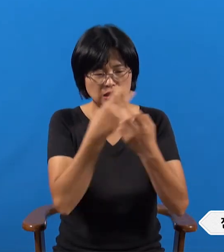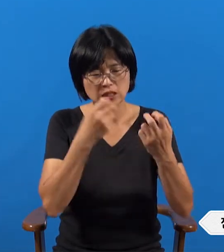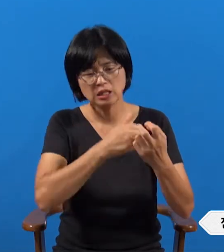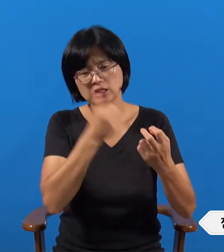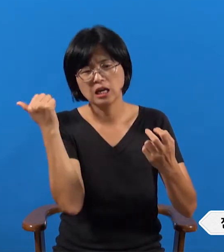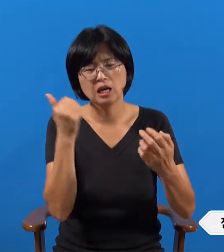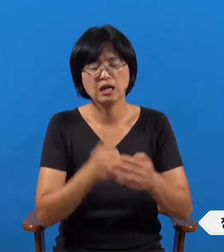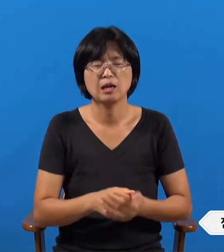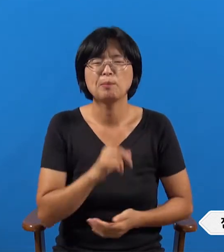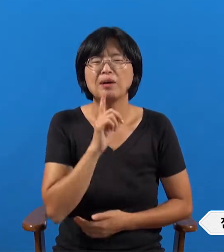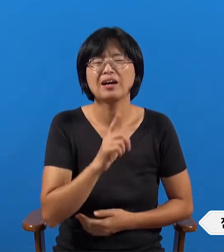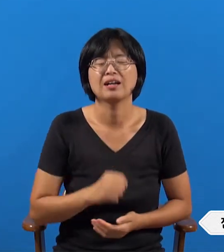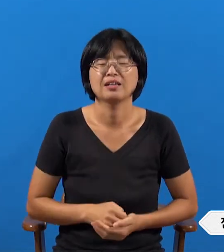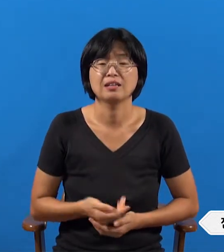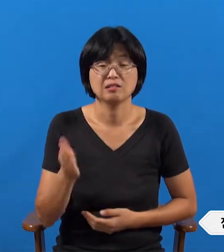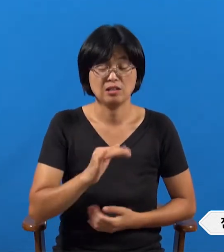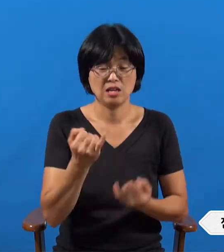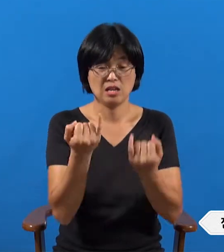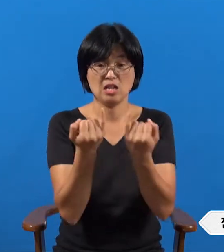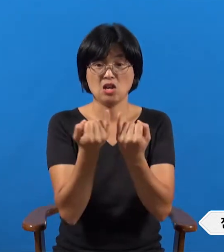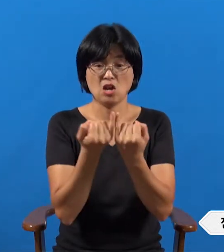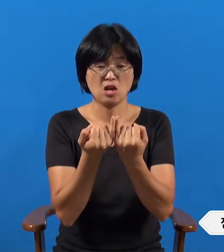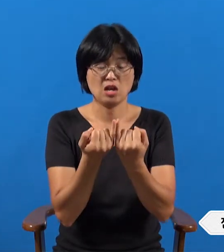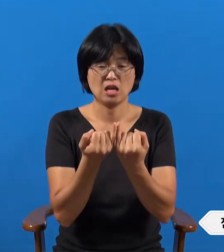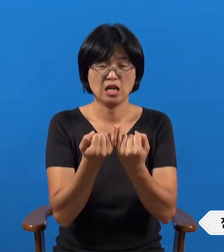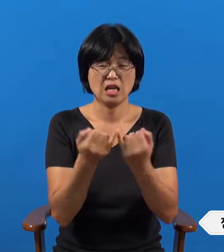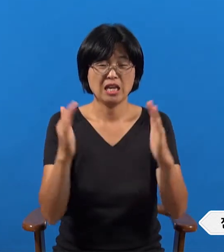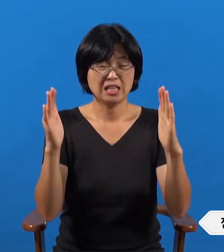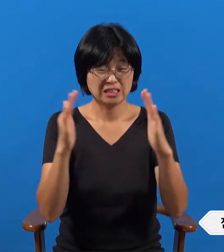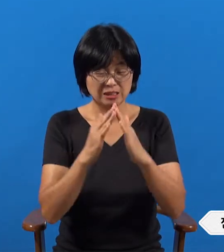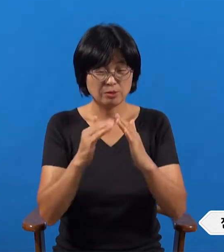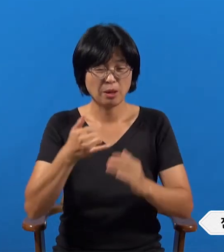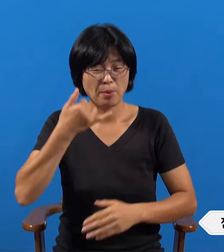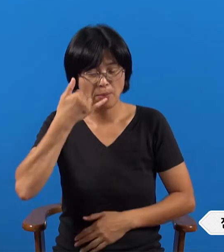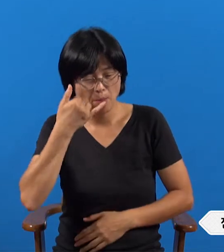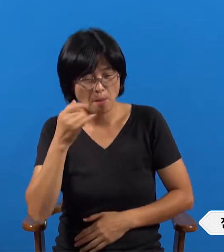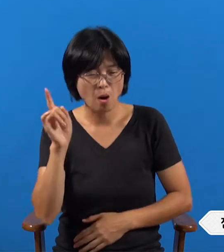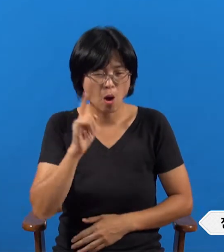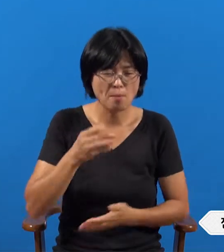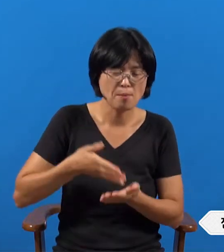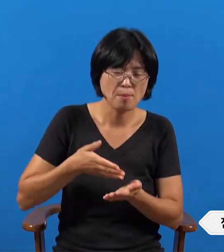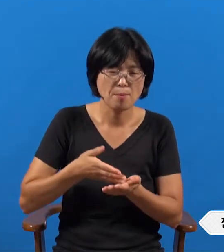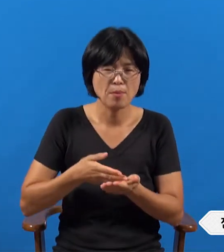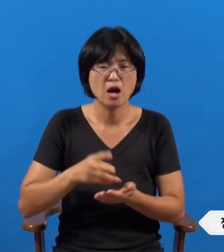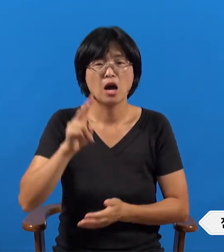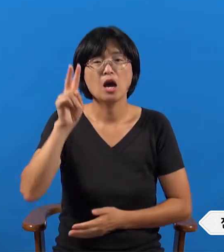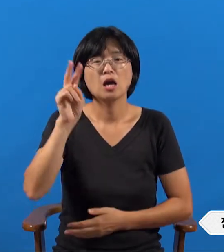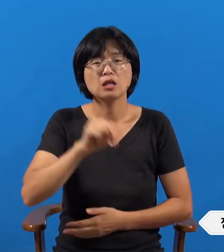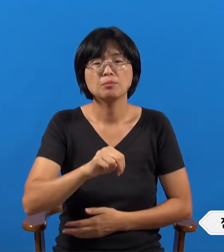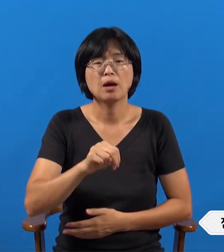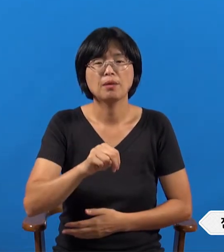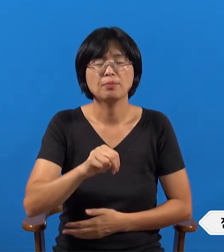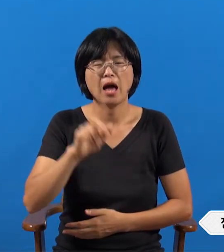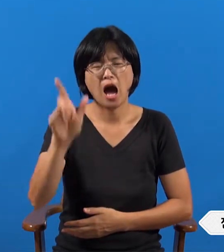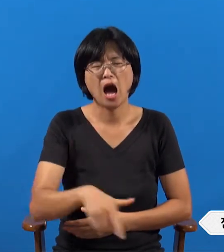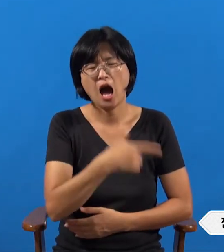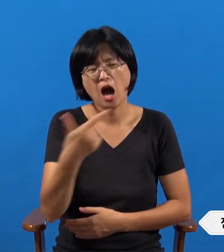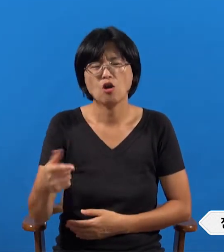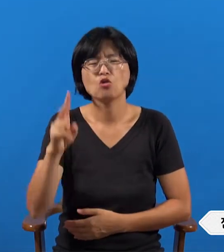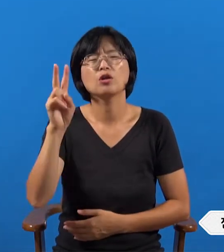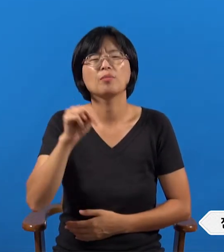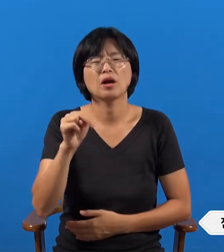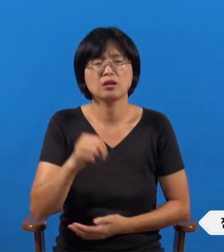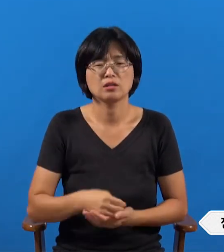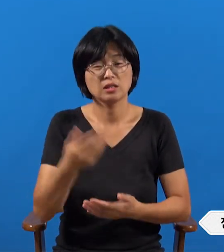자자. 이 세 가지 말만 하는데 아내는 집에서 전화까지 다 해도 최고 2만